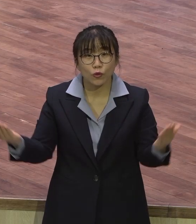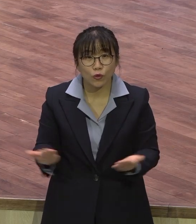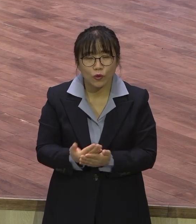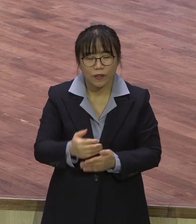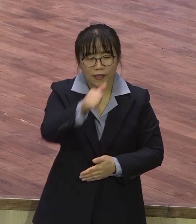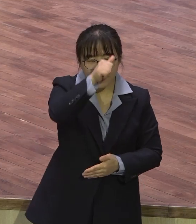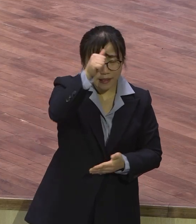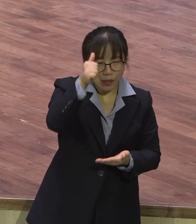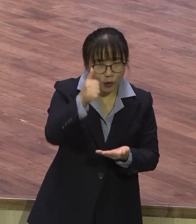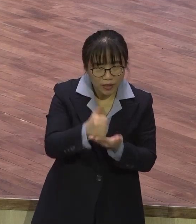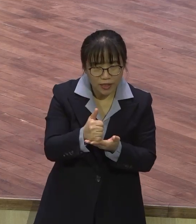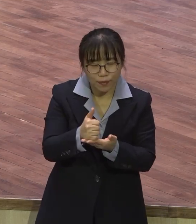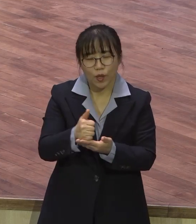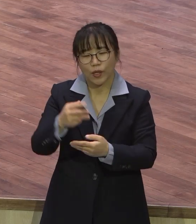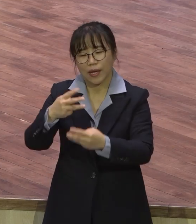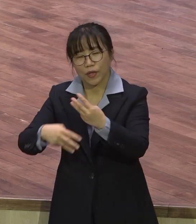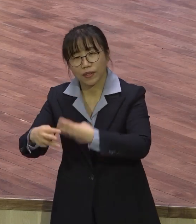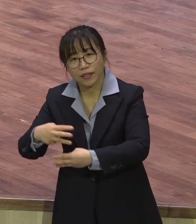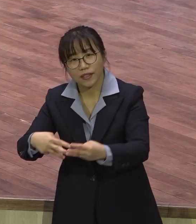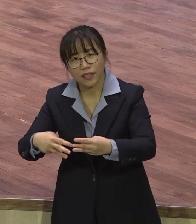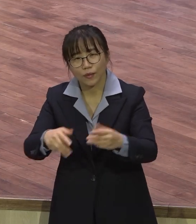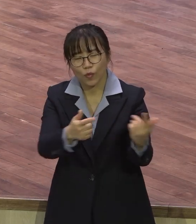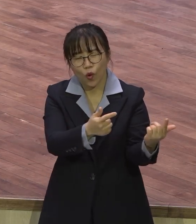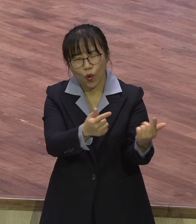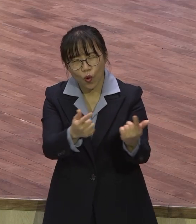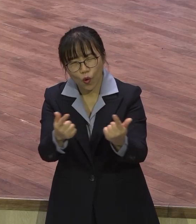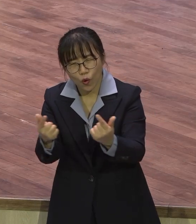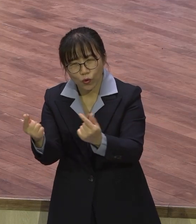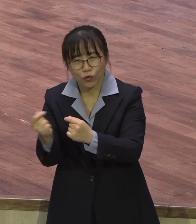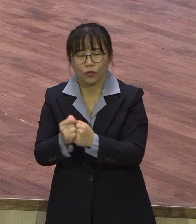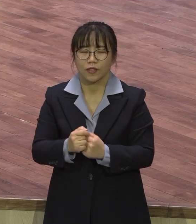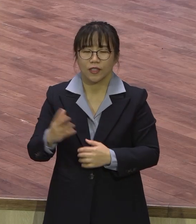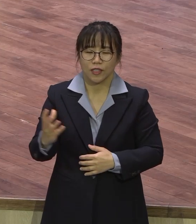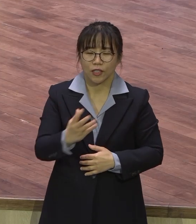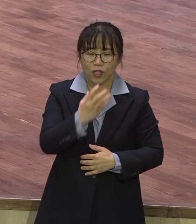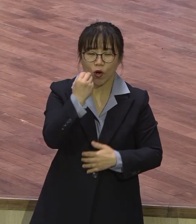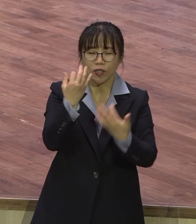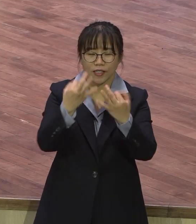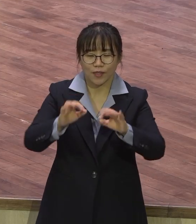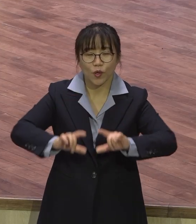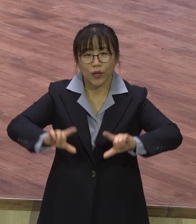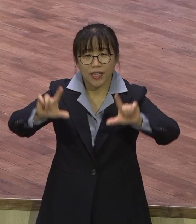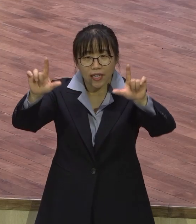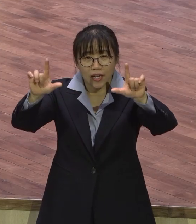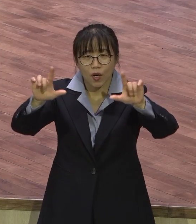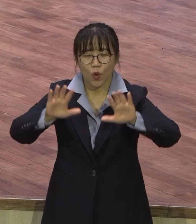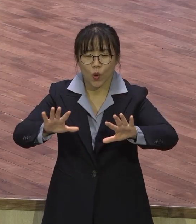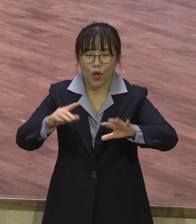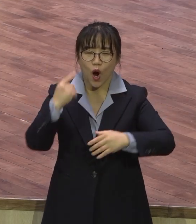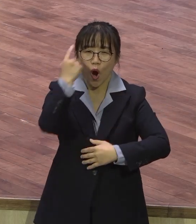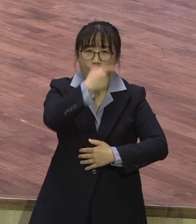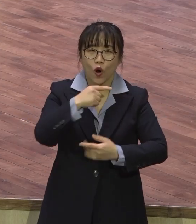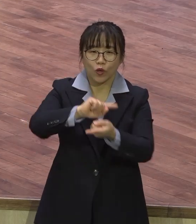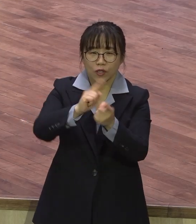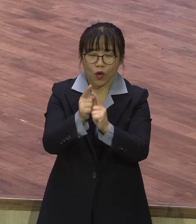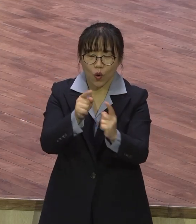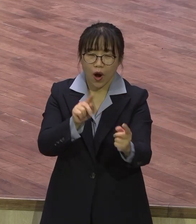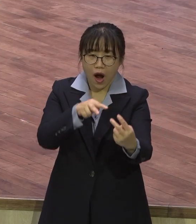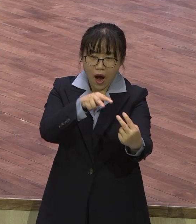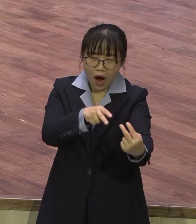장로님들부터 랩너트들까지 이 성금요일 밤 우리가 같이 얼굴을 쳐다보며